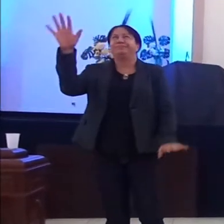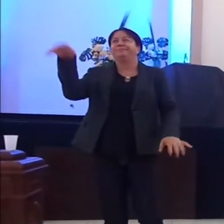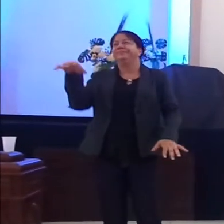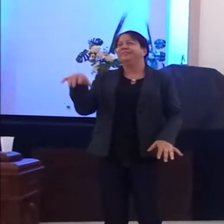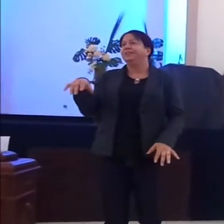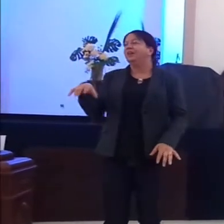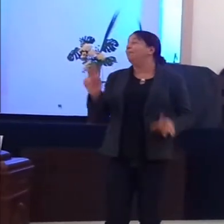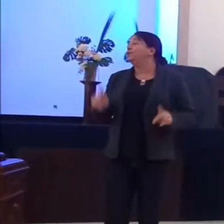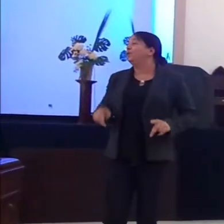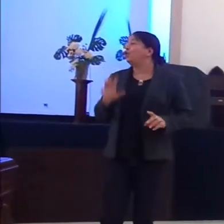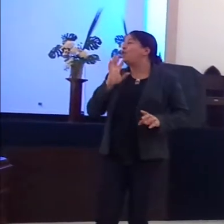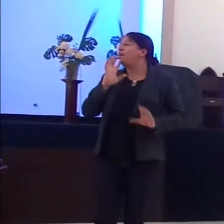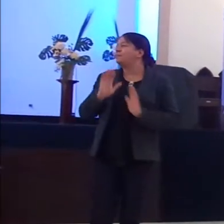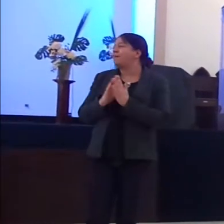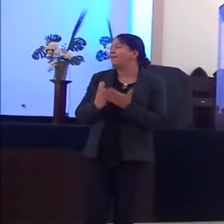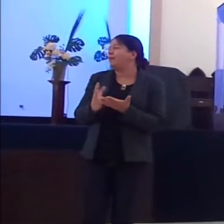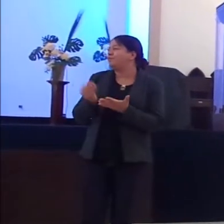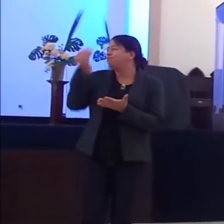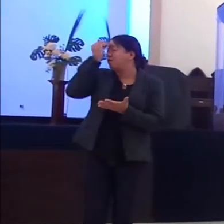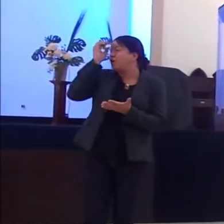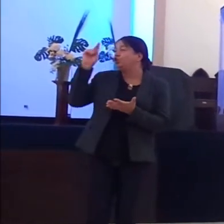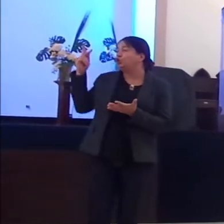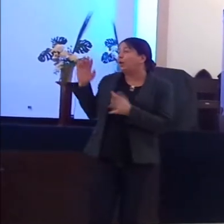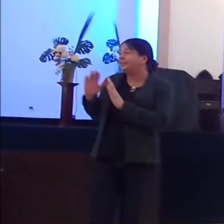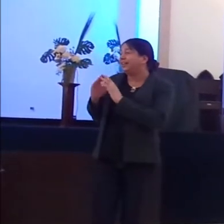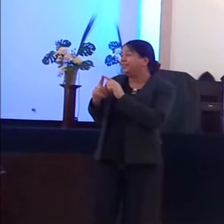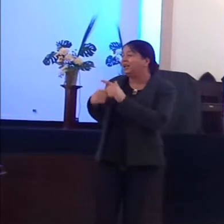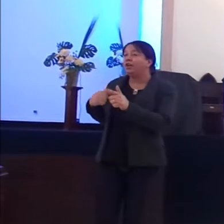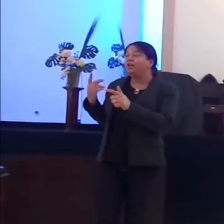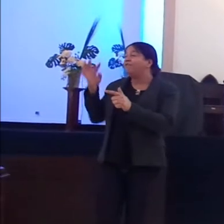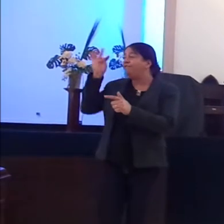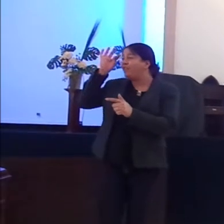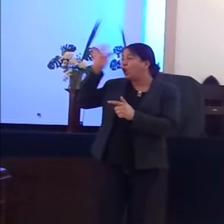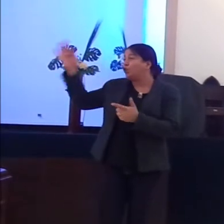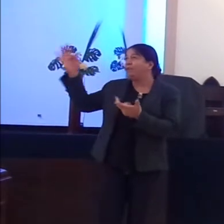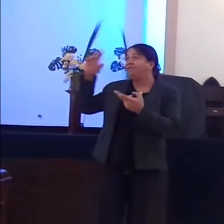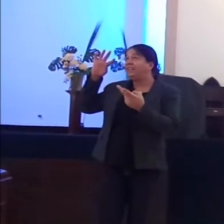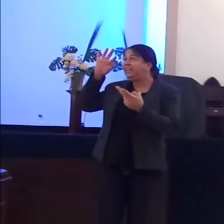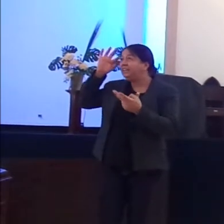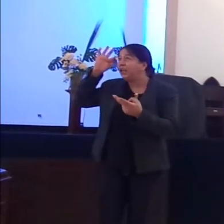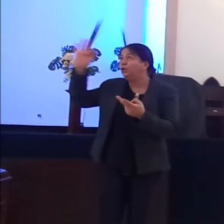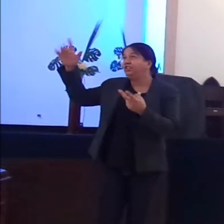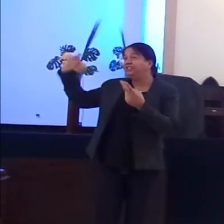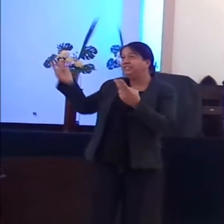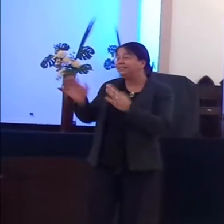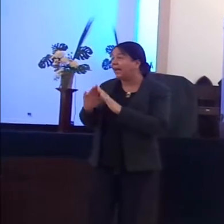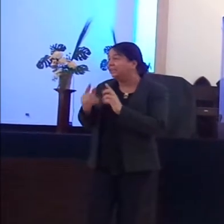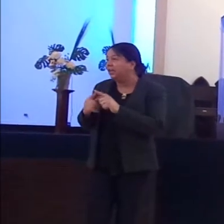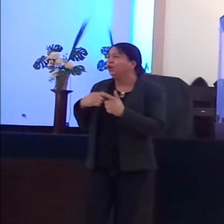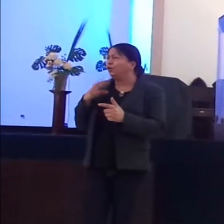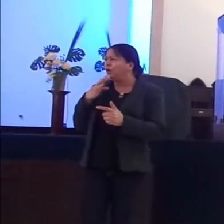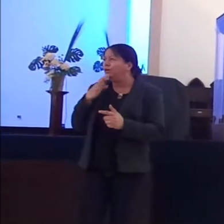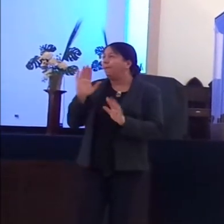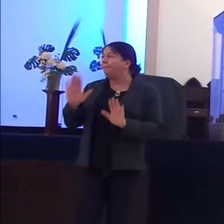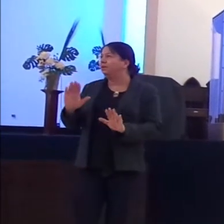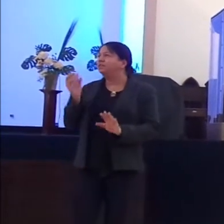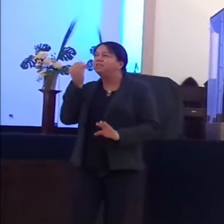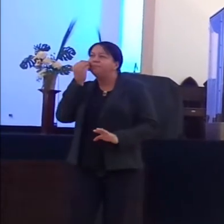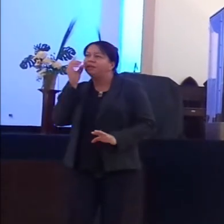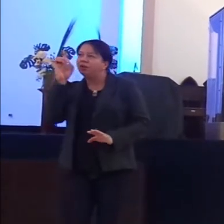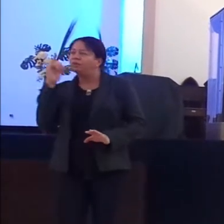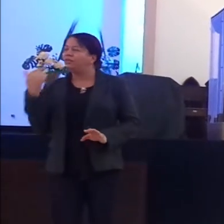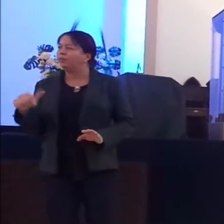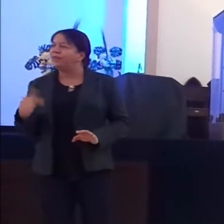que sabe tudo de Bíblia, sabe tudo da história da igreja, sabe tudo de filosofia da igreja, mas que não tem a experiência com